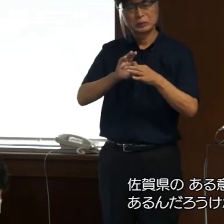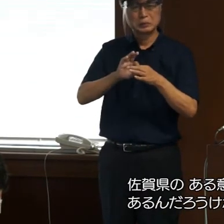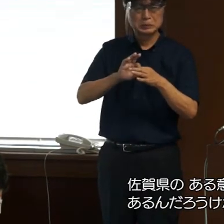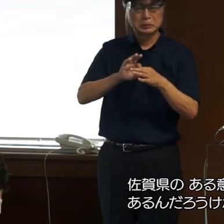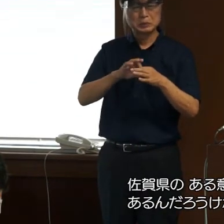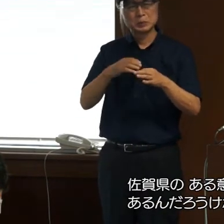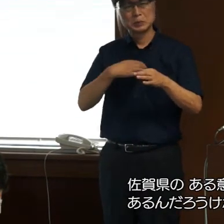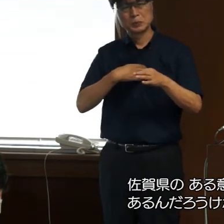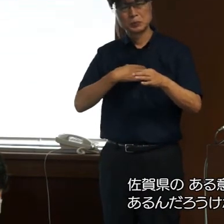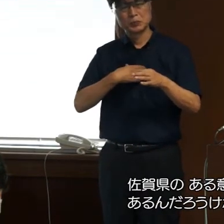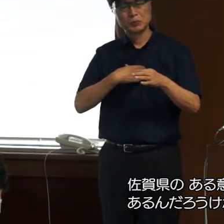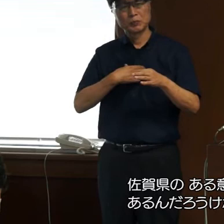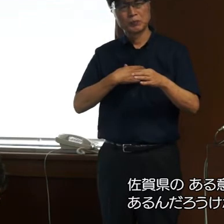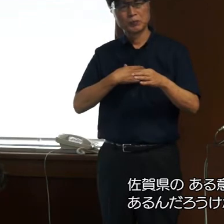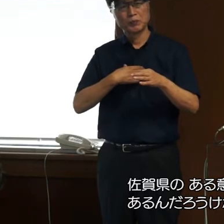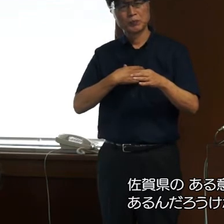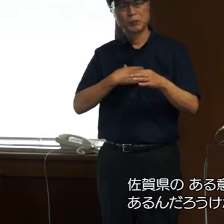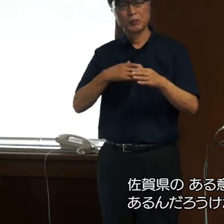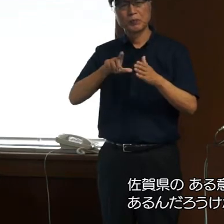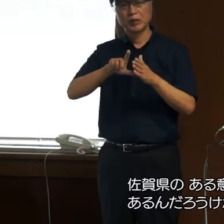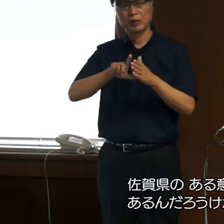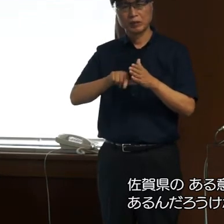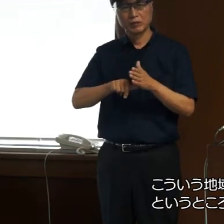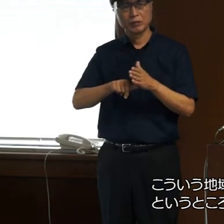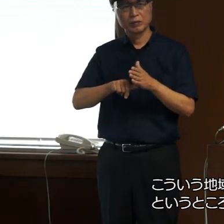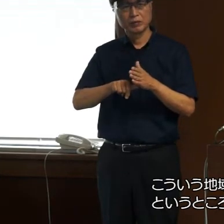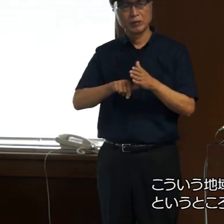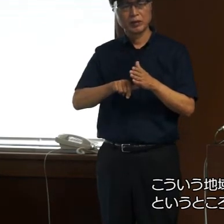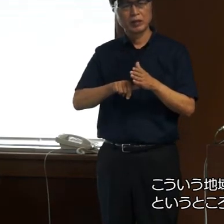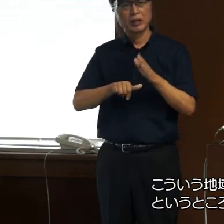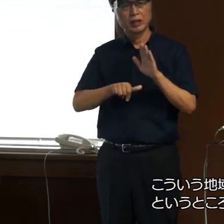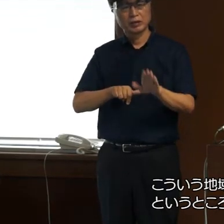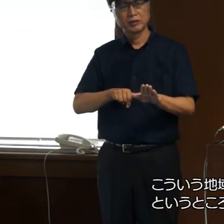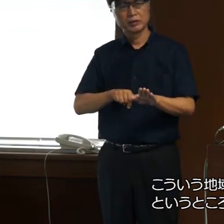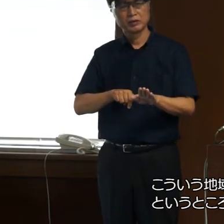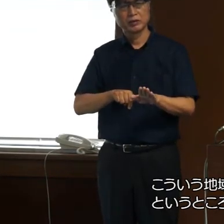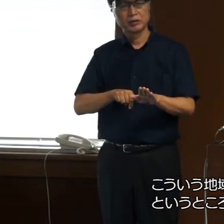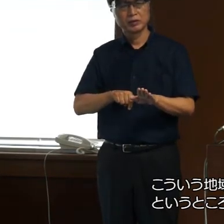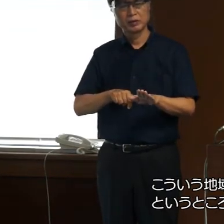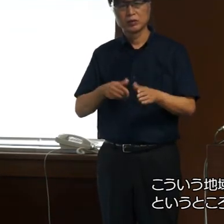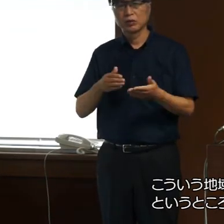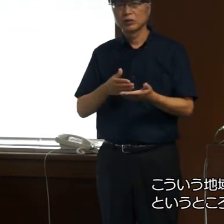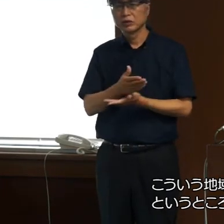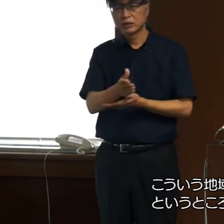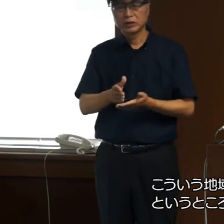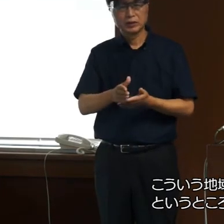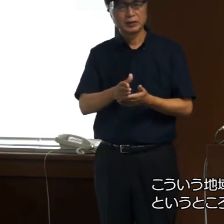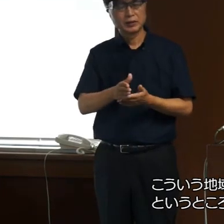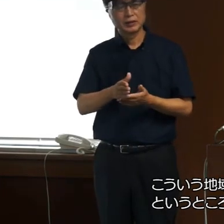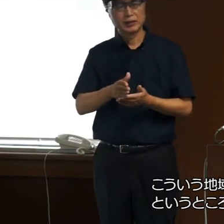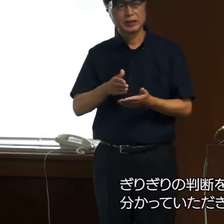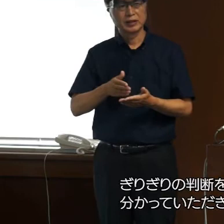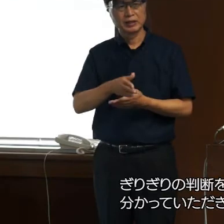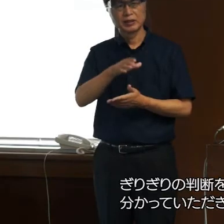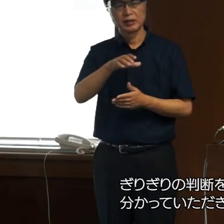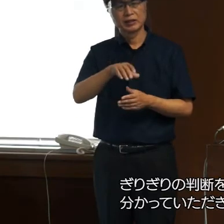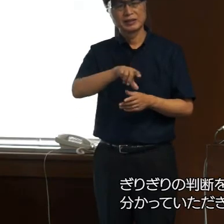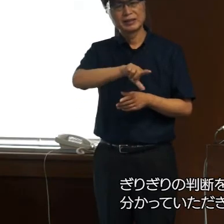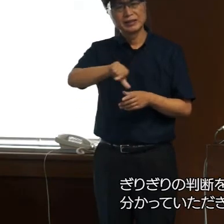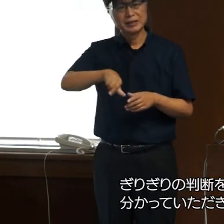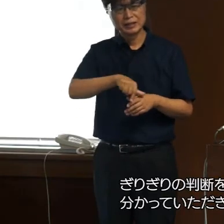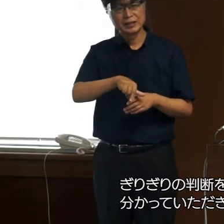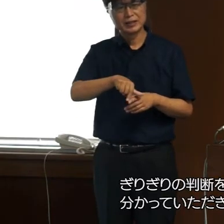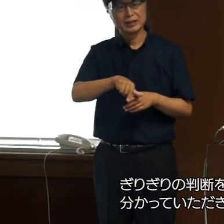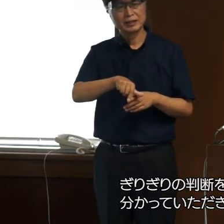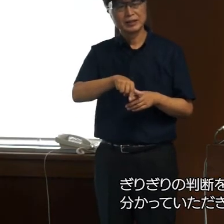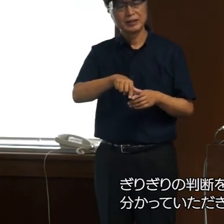いい面でもあるんだろうけれども、悪い面でもある、こういう地域のつながり深さというところも考えながらギリギリの判断をし